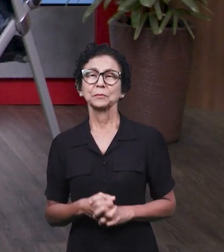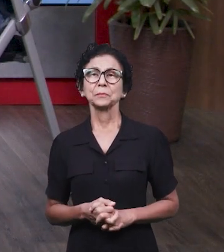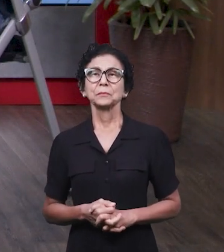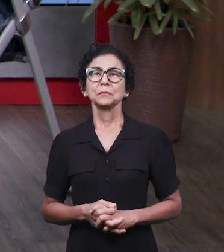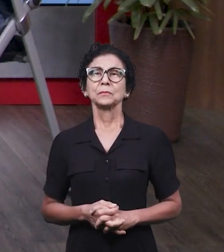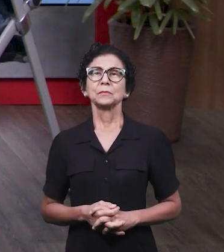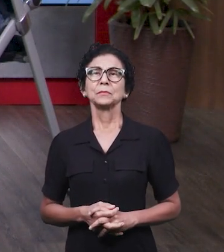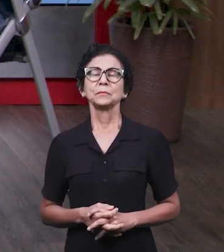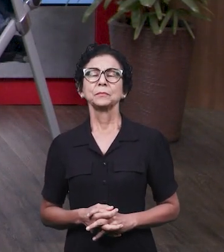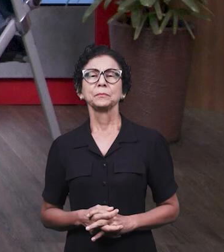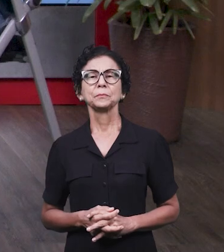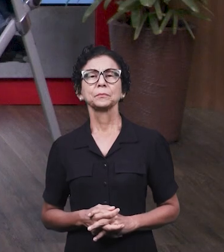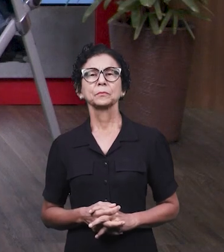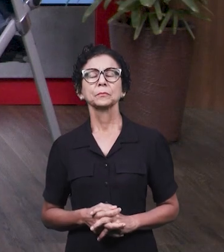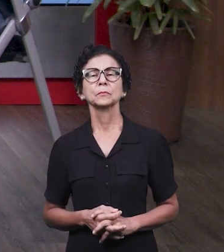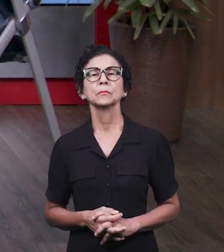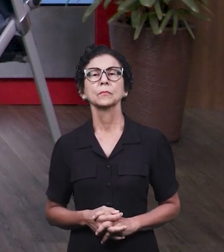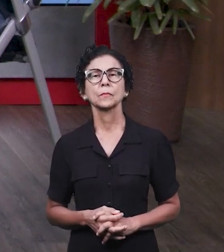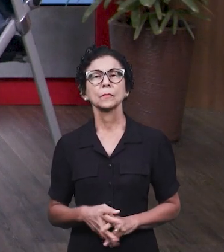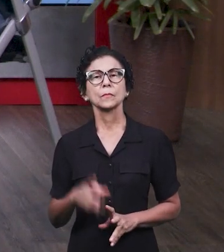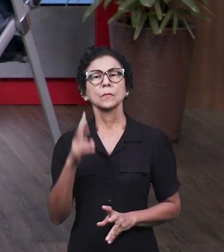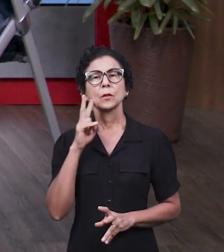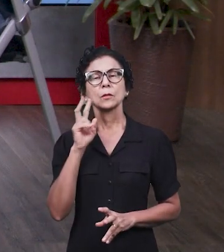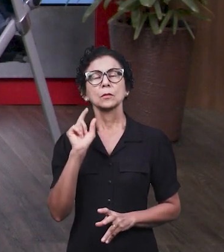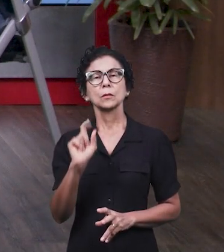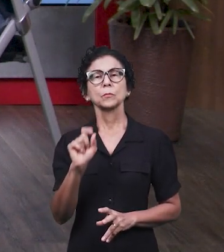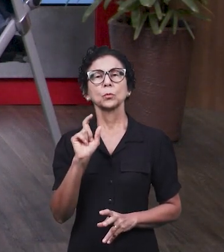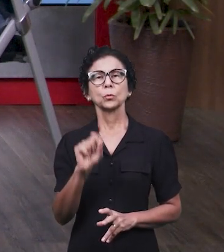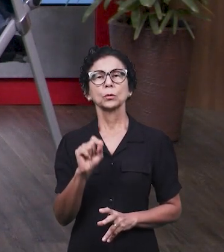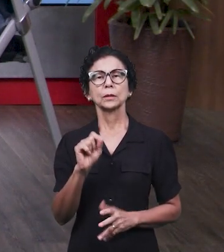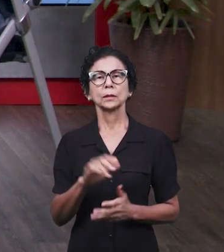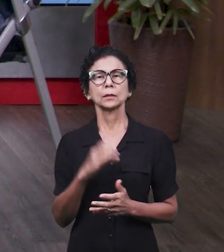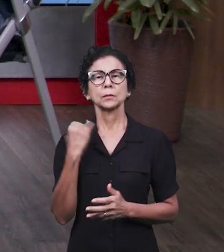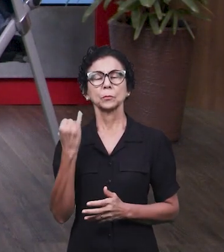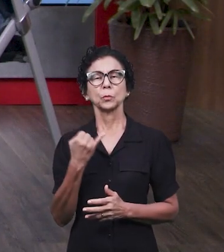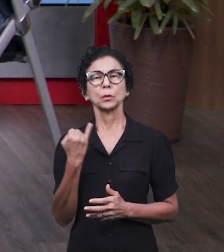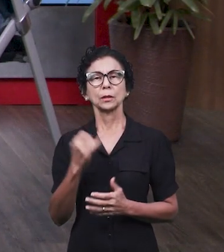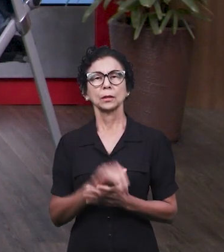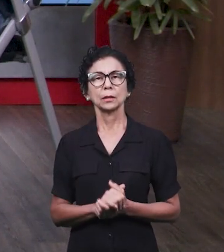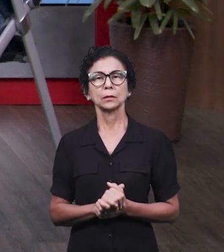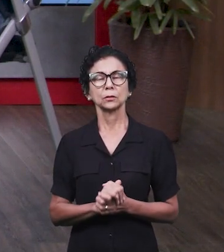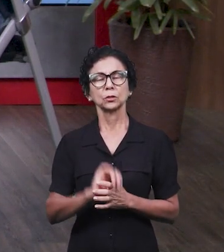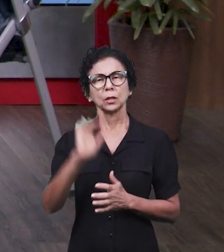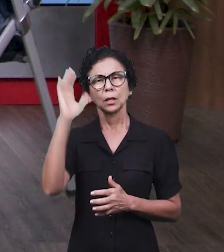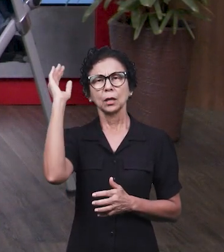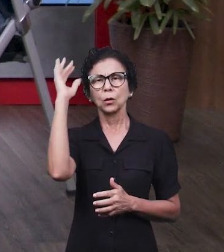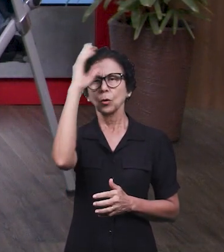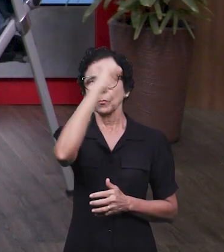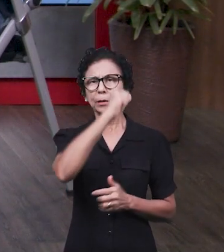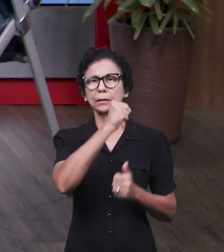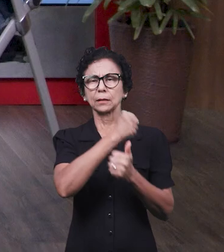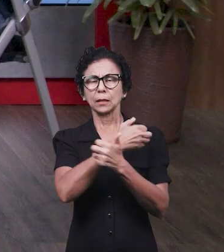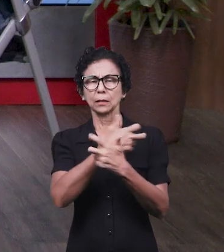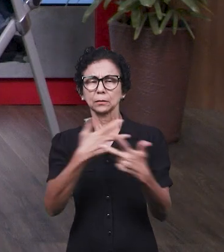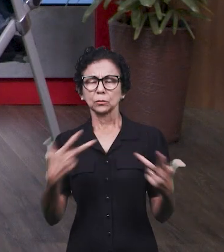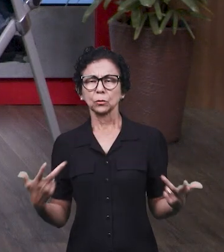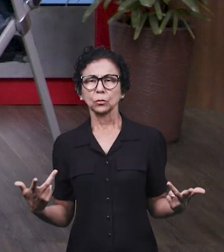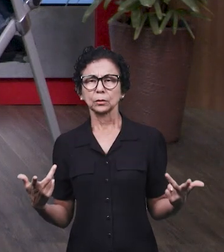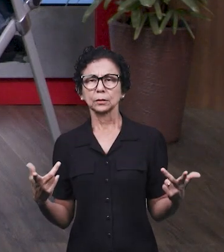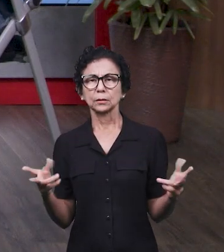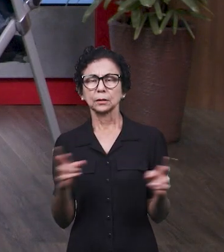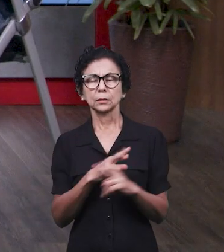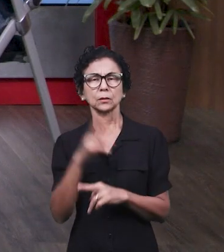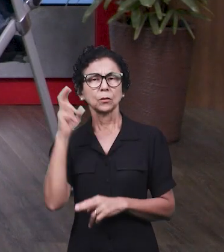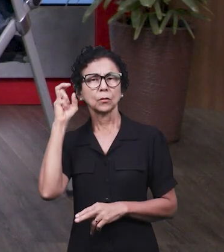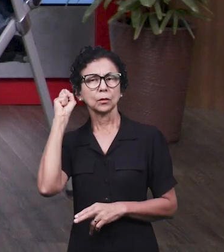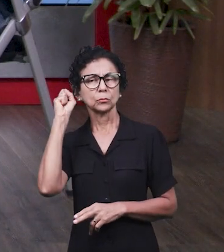Hoje, refletimos sobre a importância da compreensão através da audição, tanto para crianças na escola, quanto para